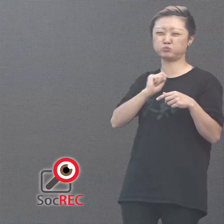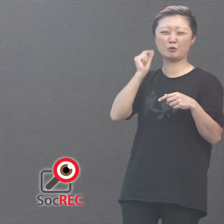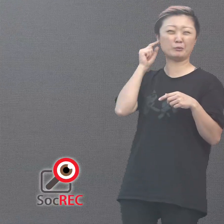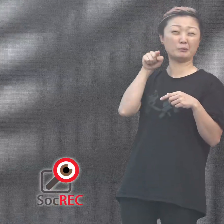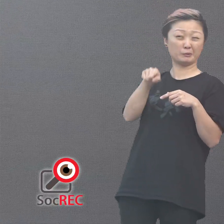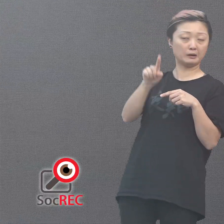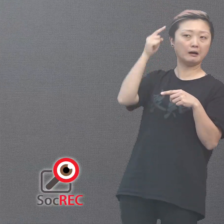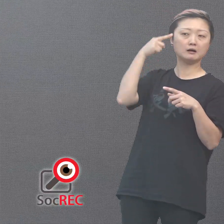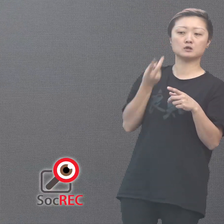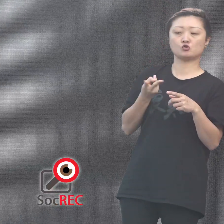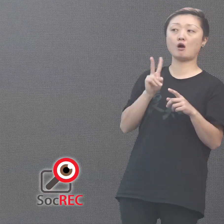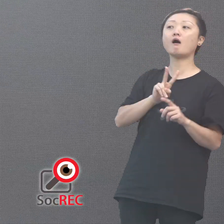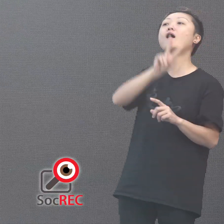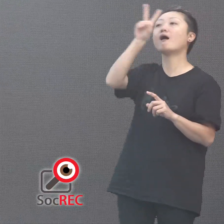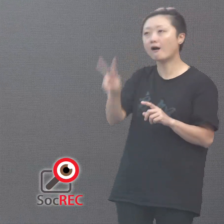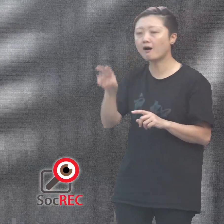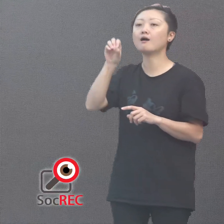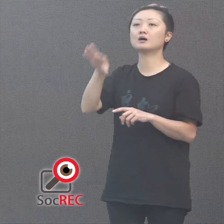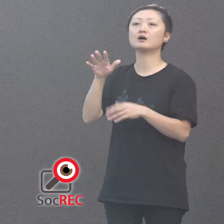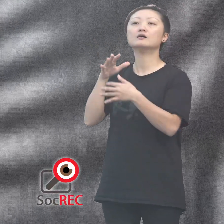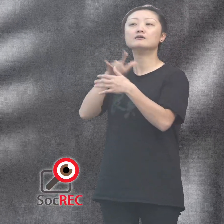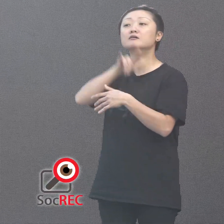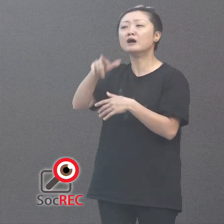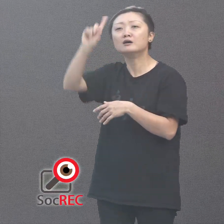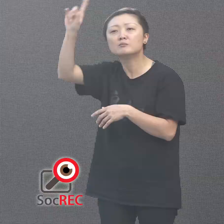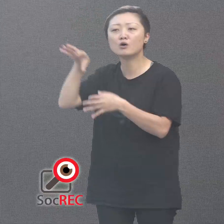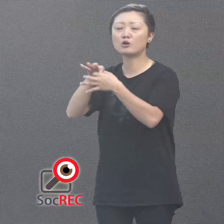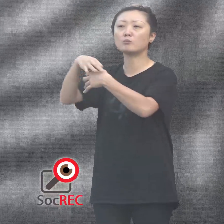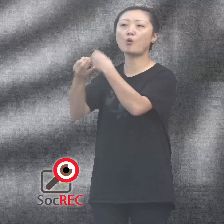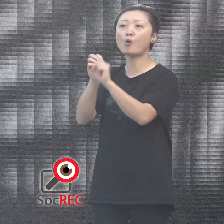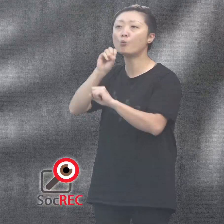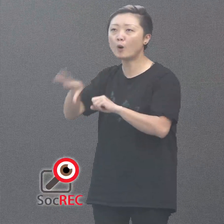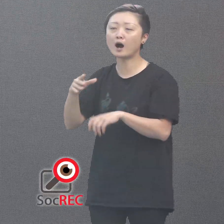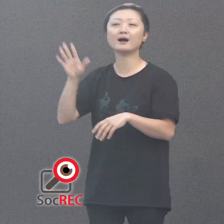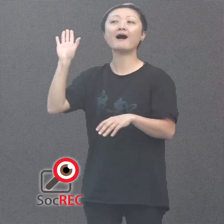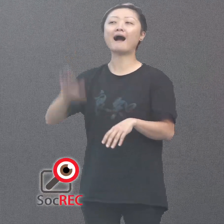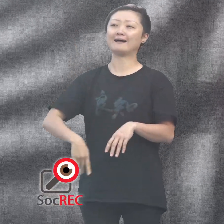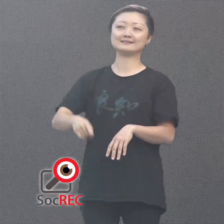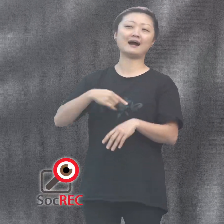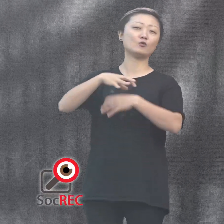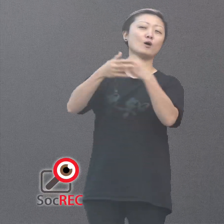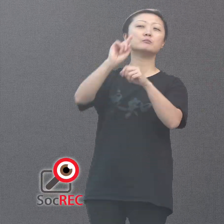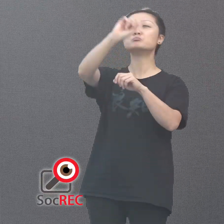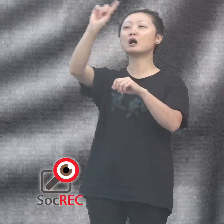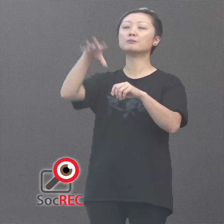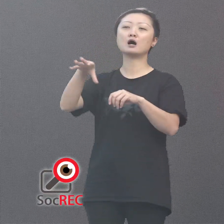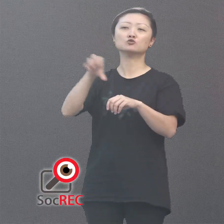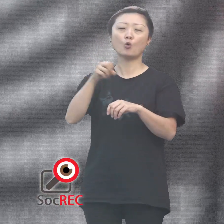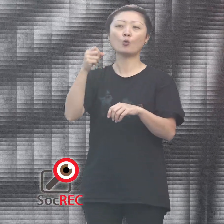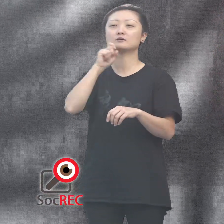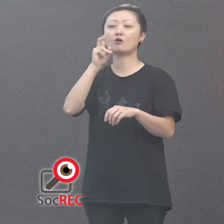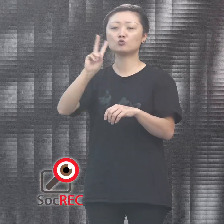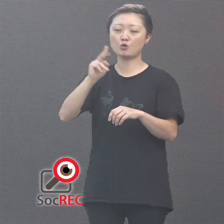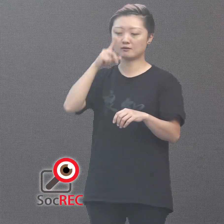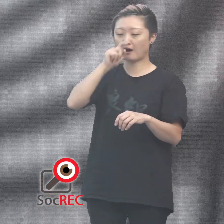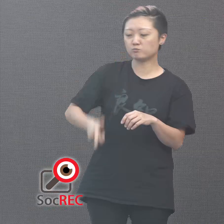通用㗎啦，香港咧並唔係例外。無恥嘅人講嘢咧係中意講一半嘅。他講得啱，不是例外。但